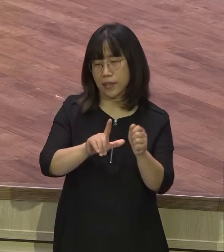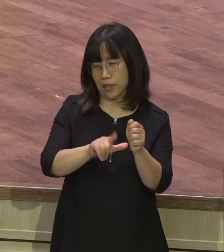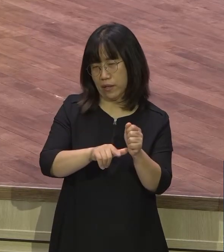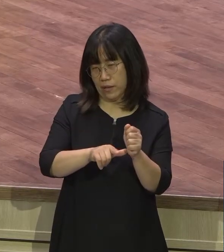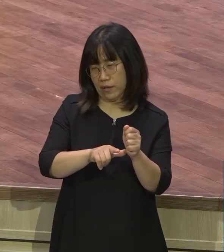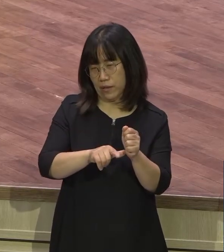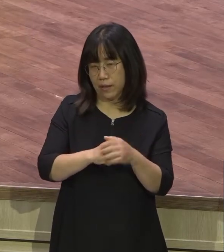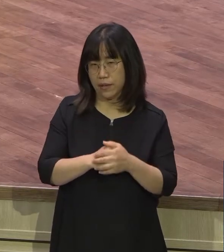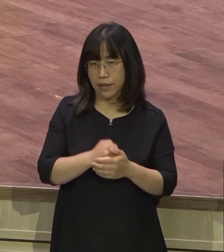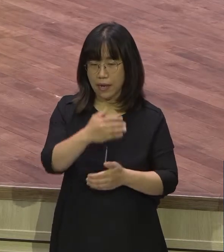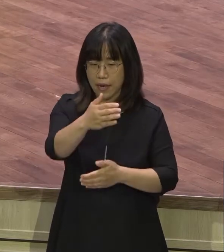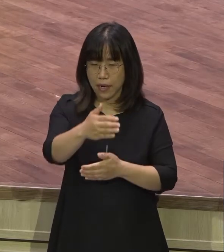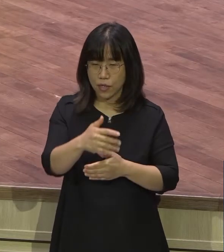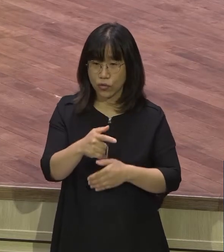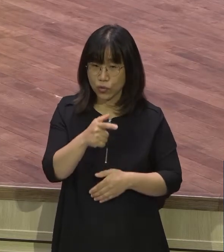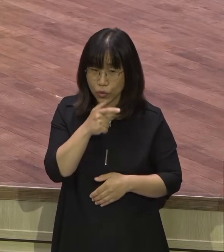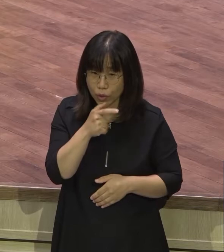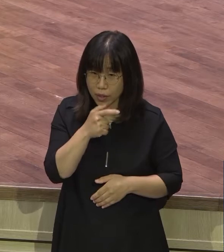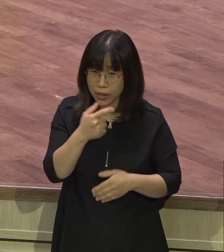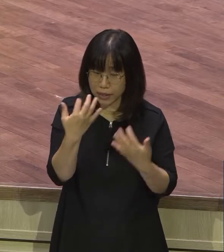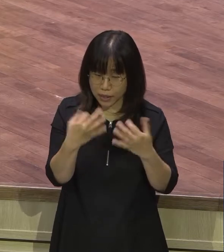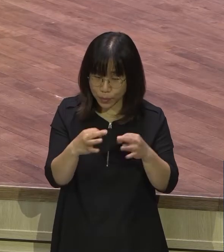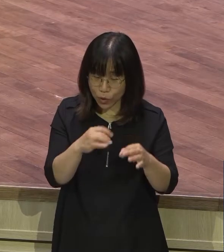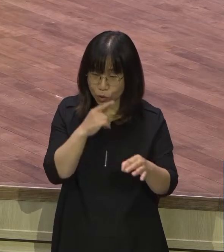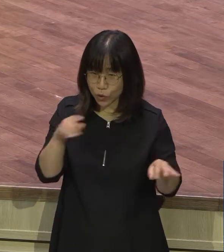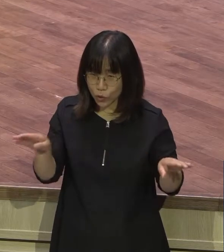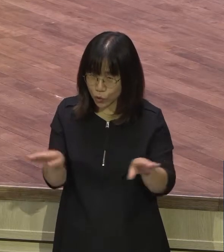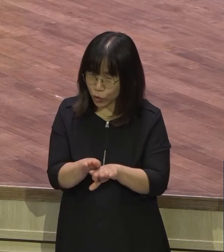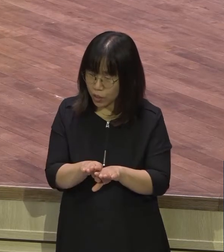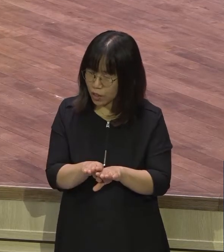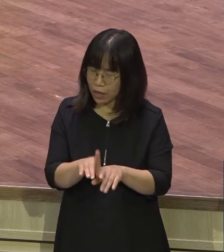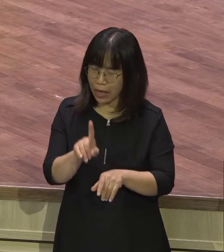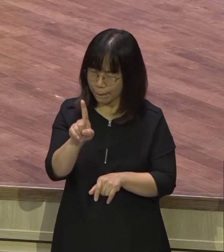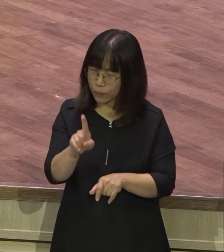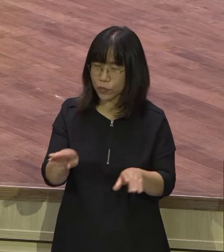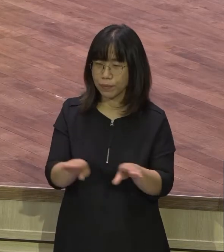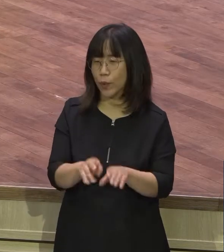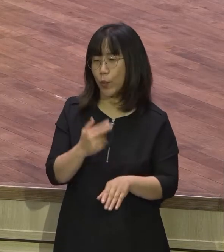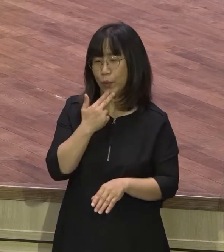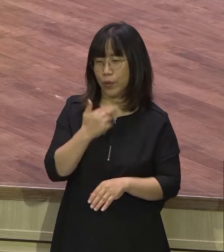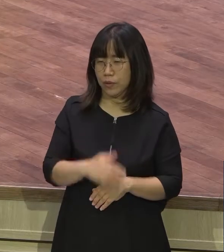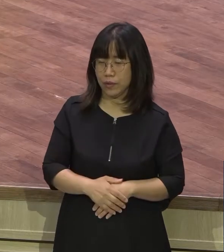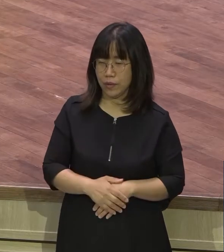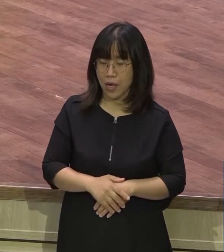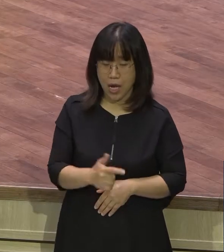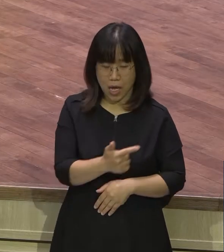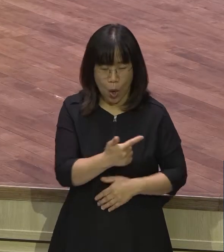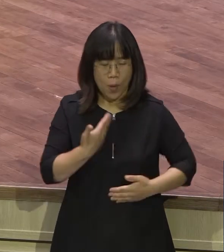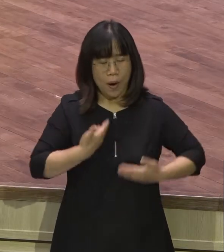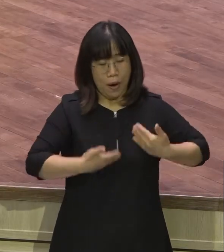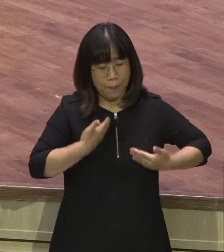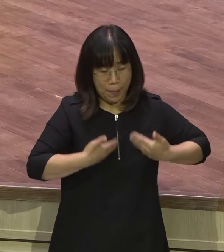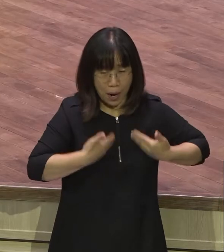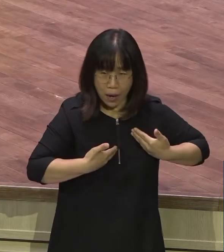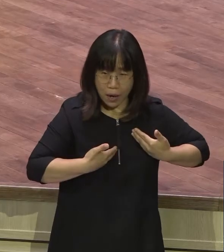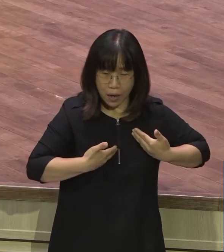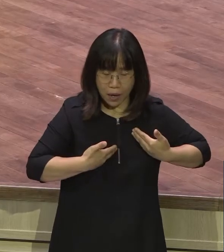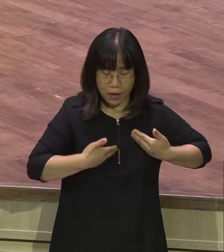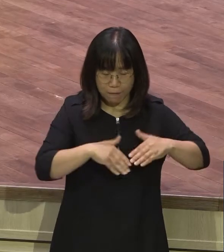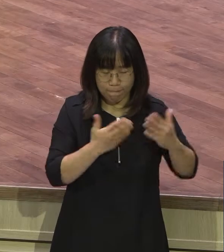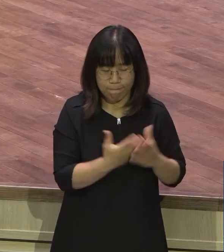하나님 앞에 예배 시간 수요일, 금요일, 주일 저는 빠진 적이 없어요. 아무리 바빠도 수요, 수요예배 딱